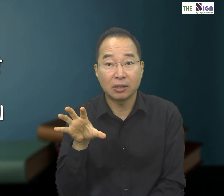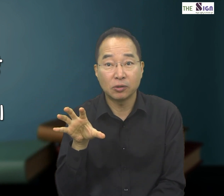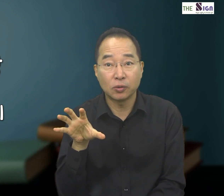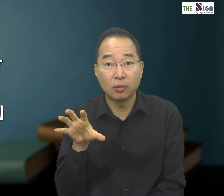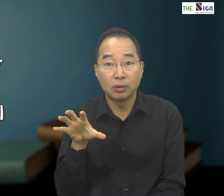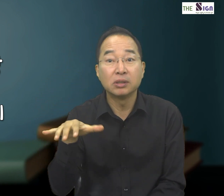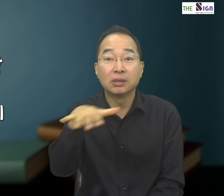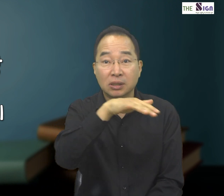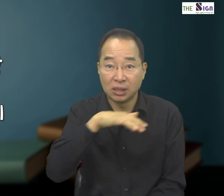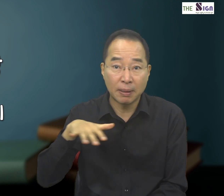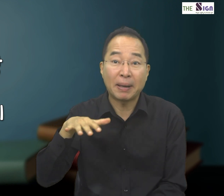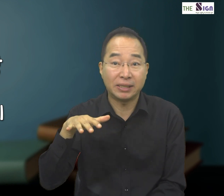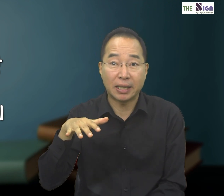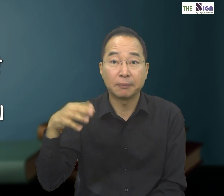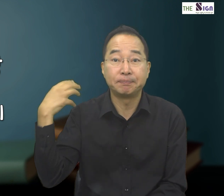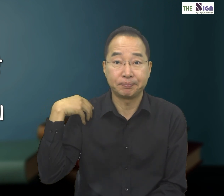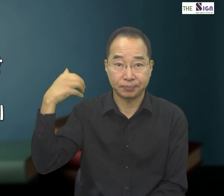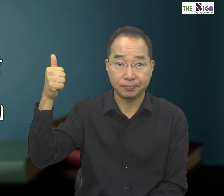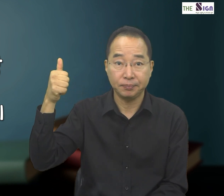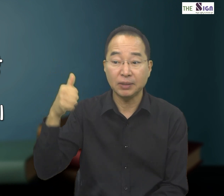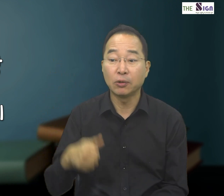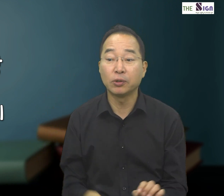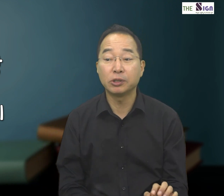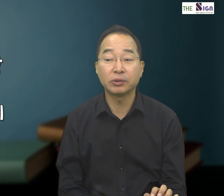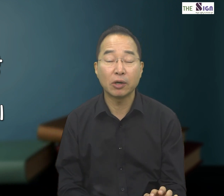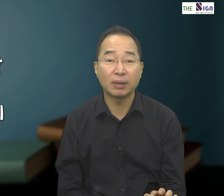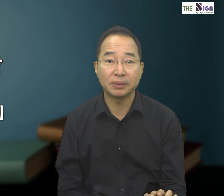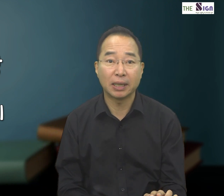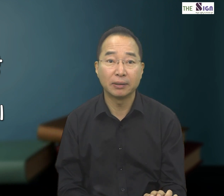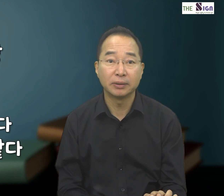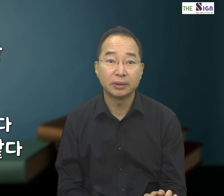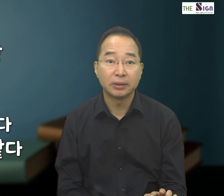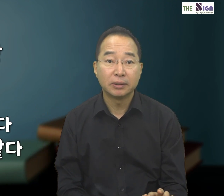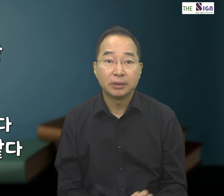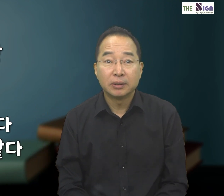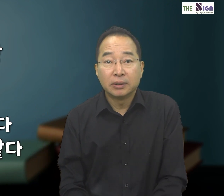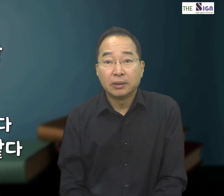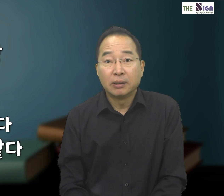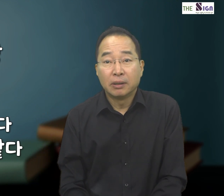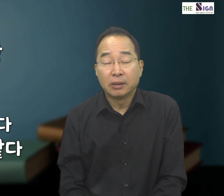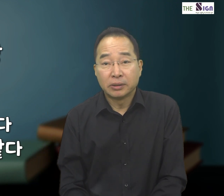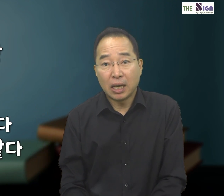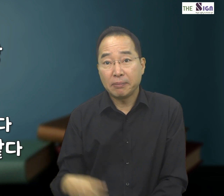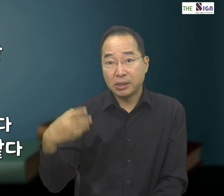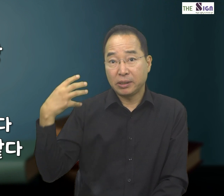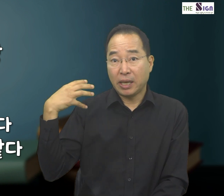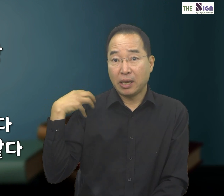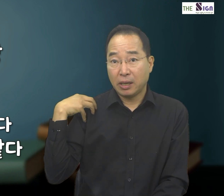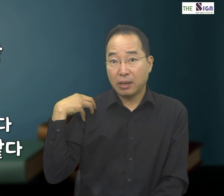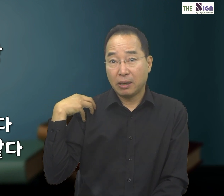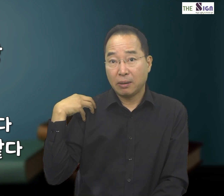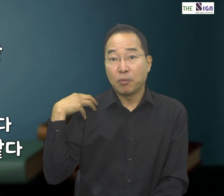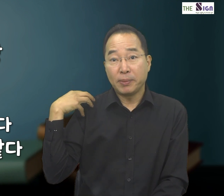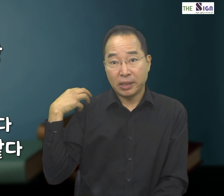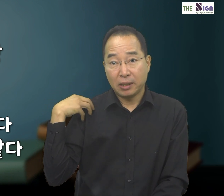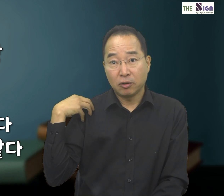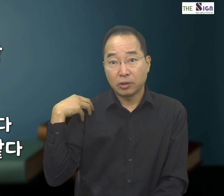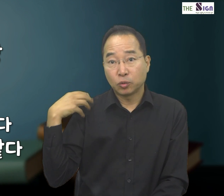거죠. 급의 반장. 이런 식으로 사용합니다. 그 다음에 이제 내 몸에 되는 거 있고 또